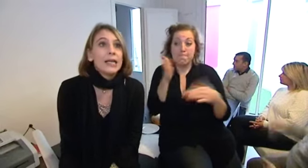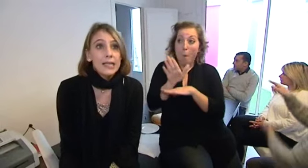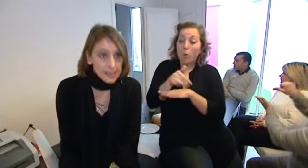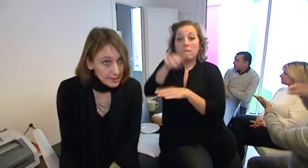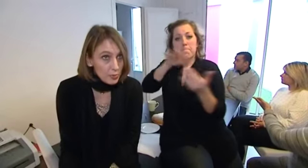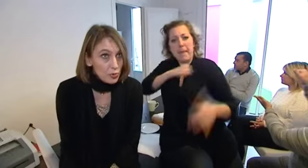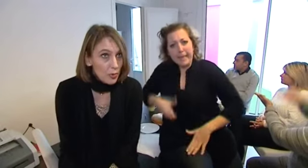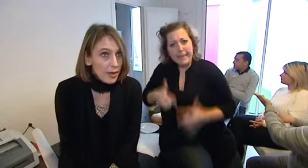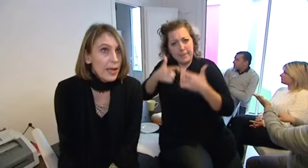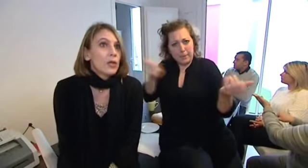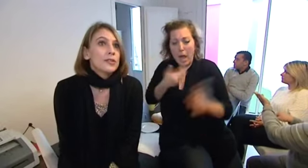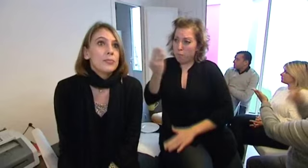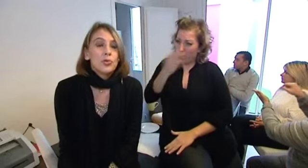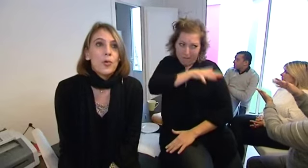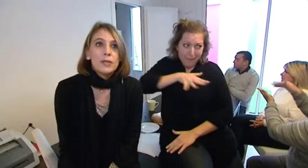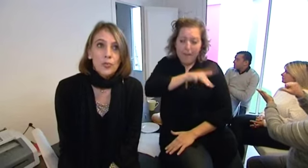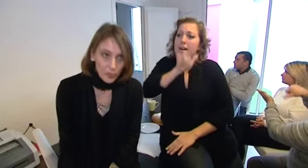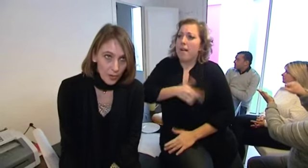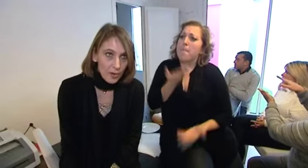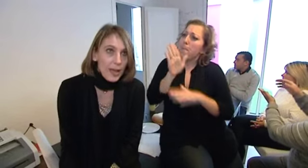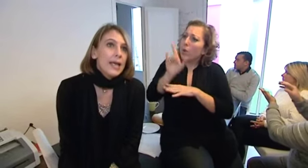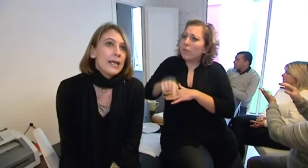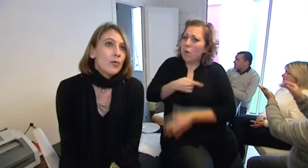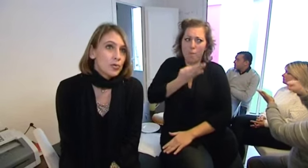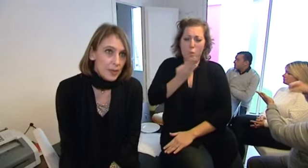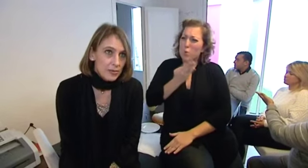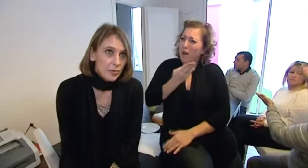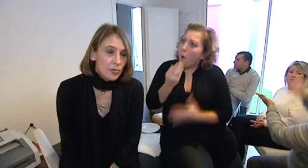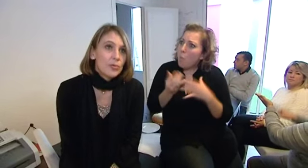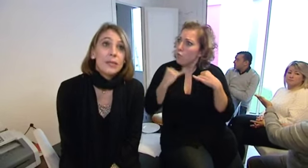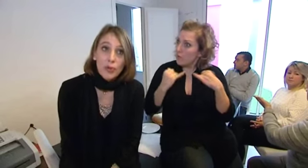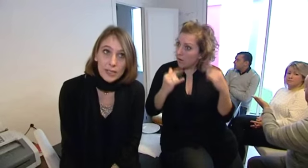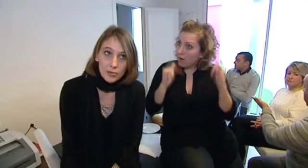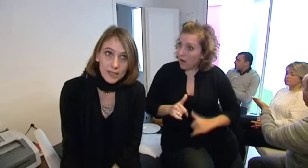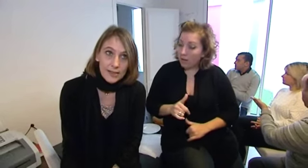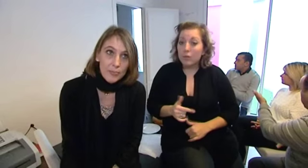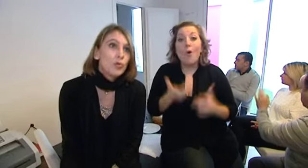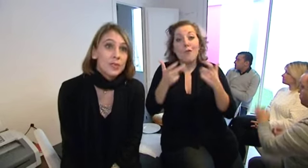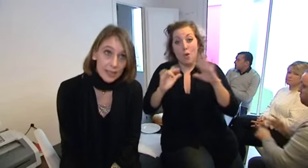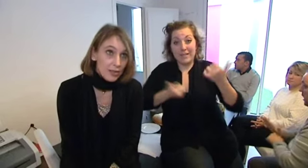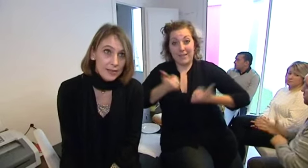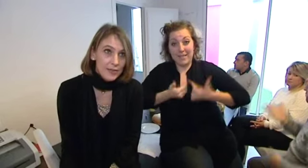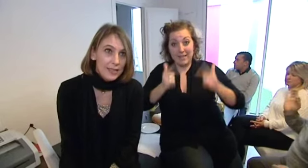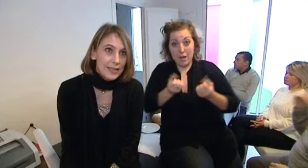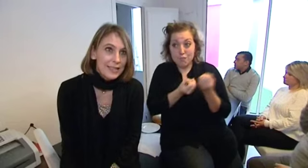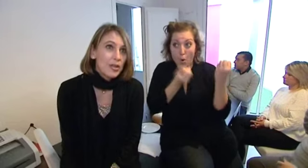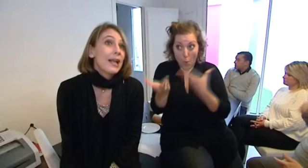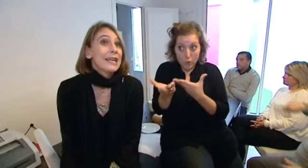qu'il existe des besoins, que ces besoins sont forts. Et on souhaite donc déployer ce système aux côtés des collectivités territoriales, qu'elles